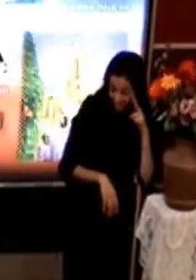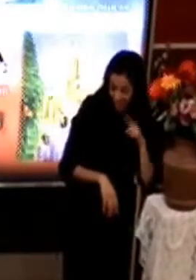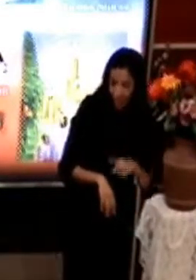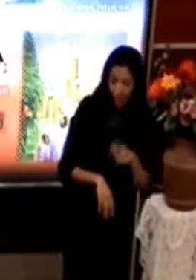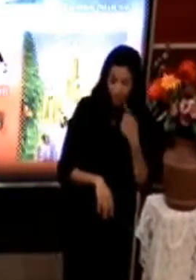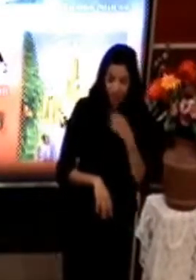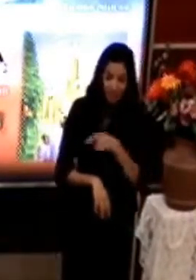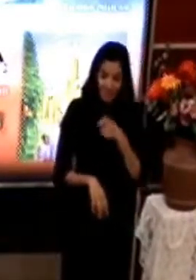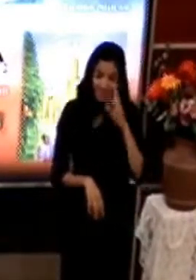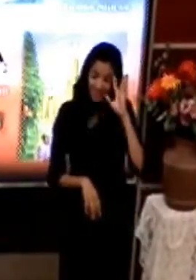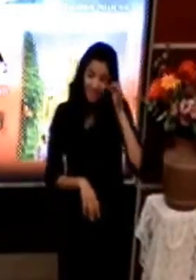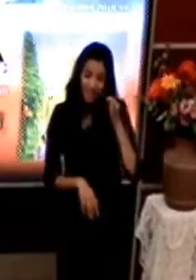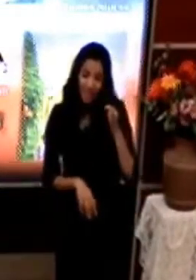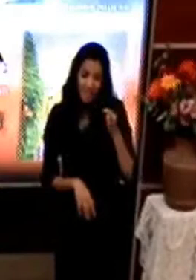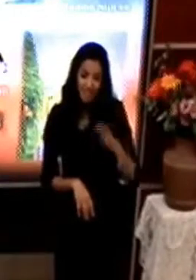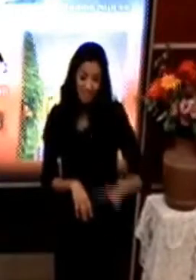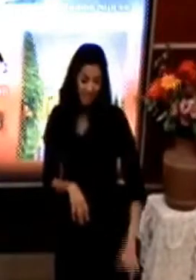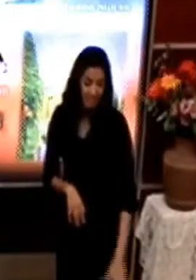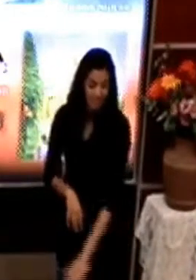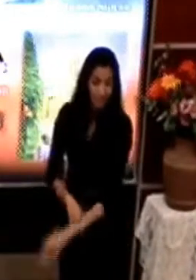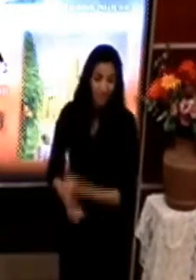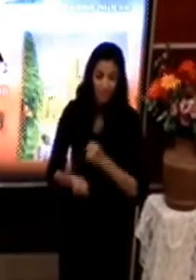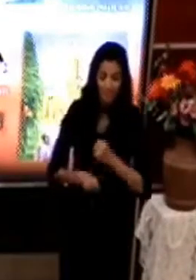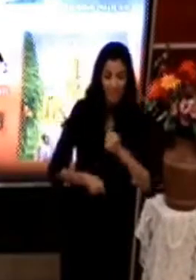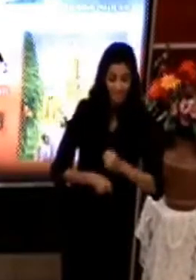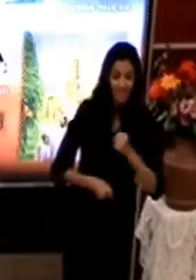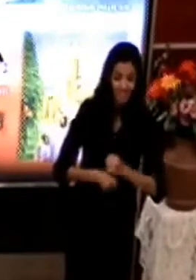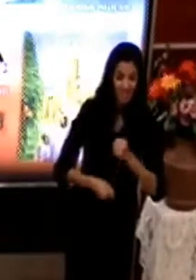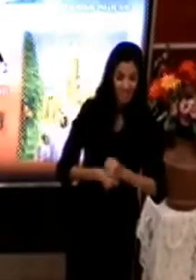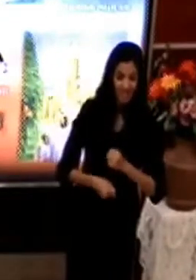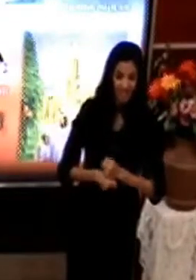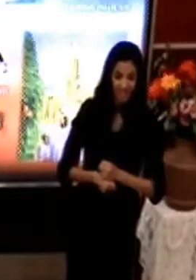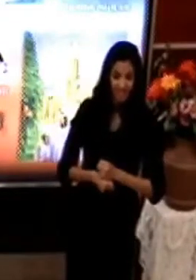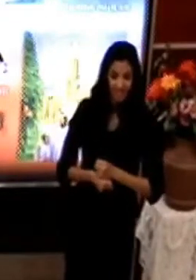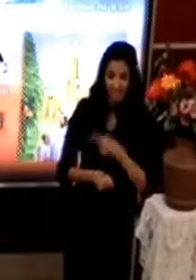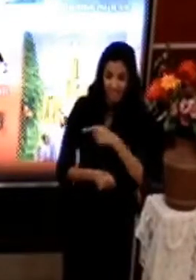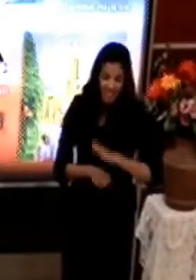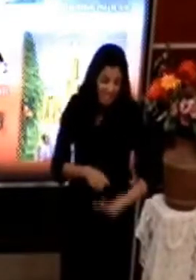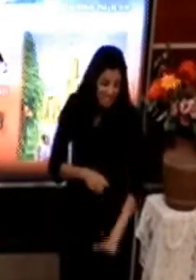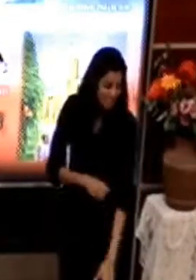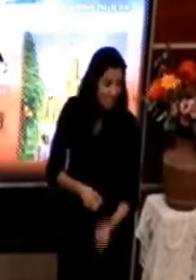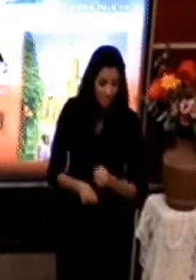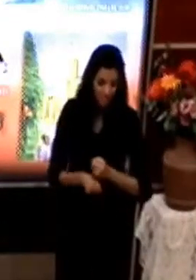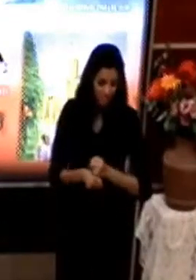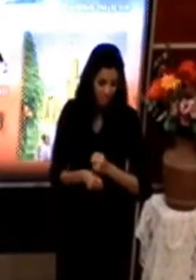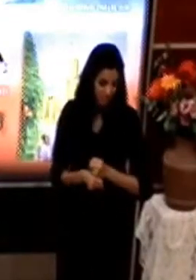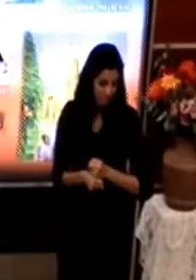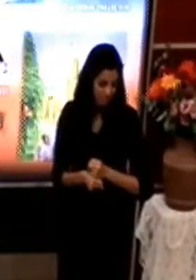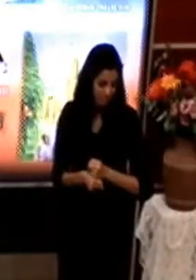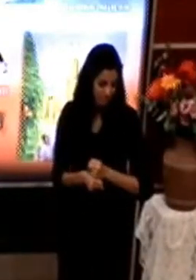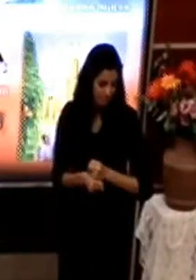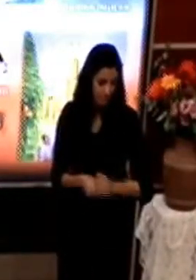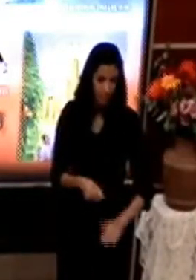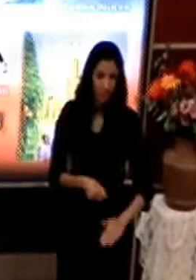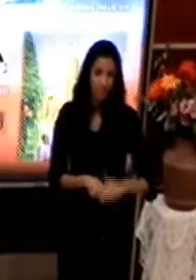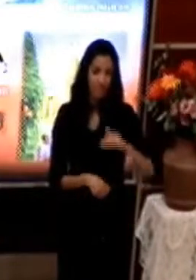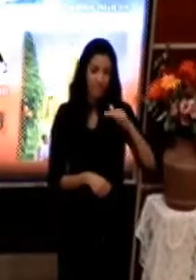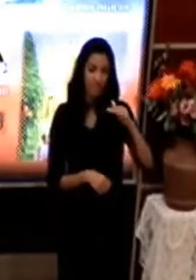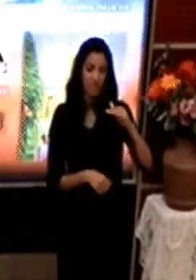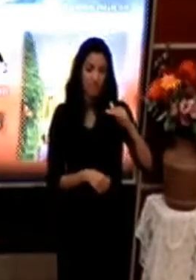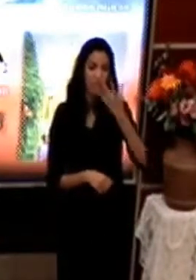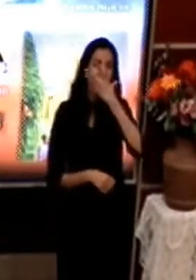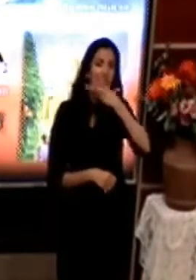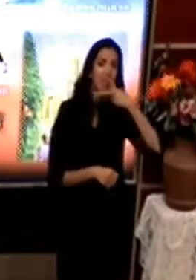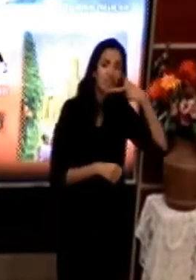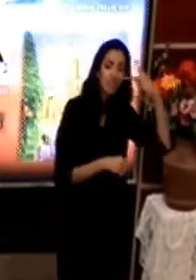que es trabajar y tener las cosas por mi cuenta propia desde chico. Y de grande aprendí a depender de